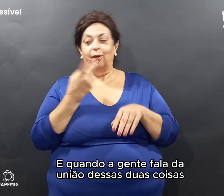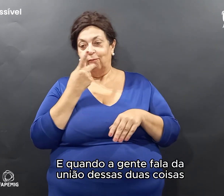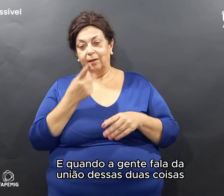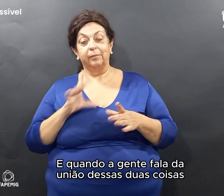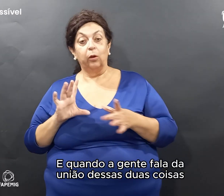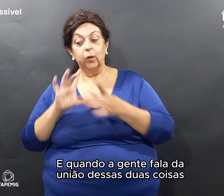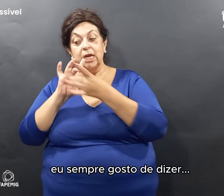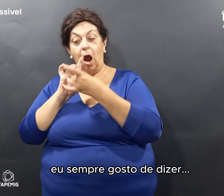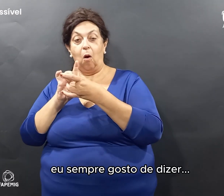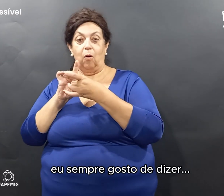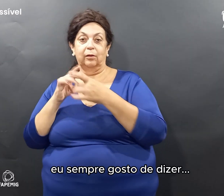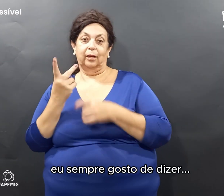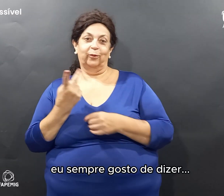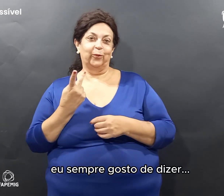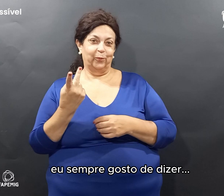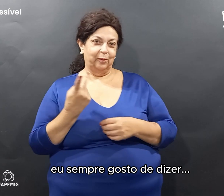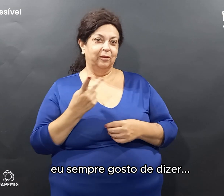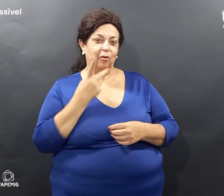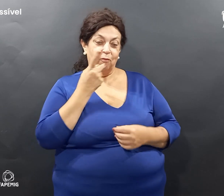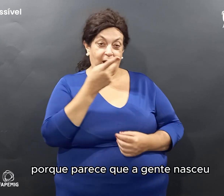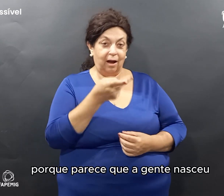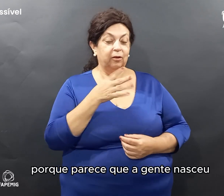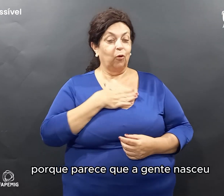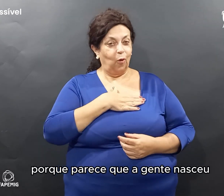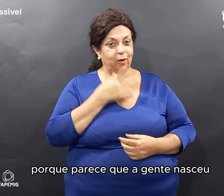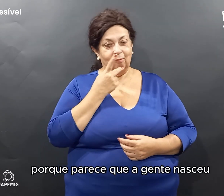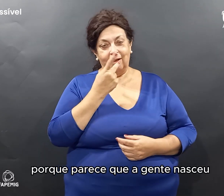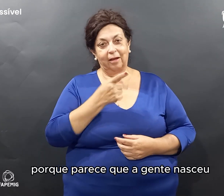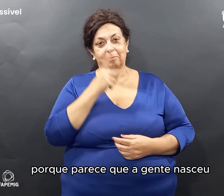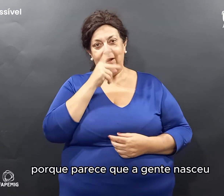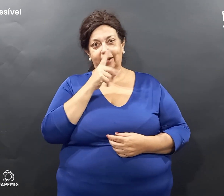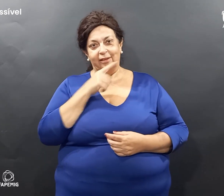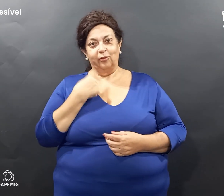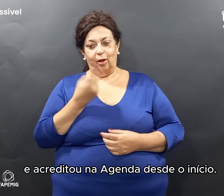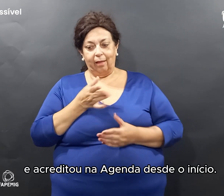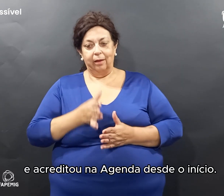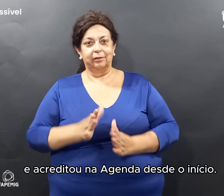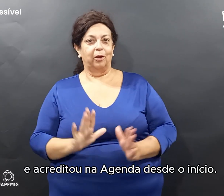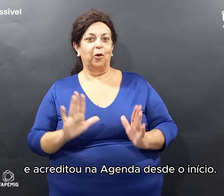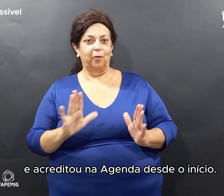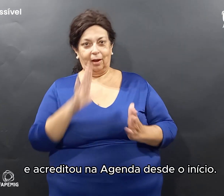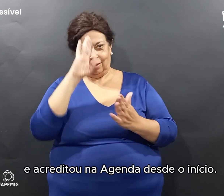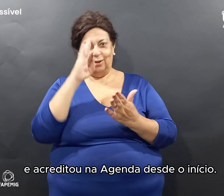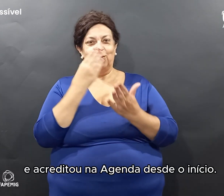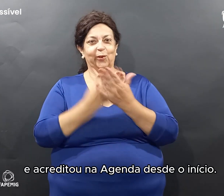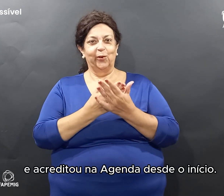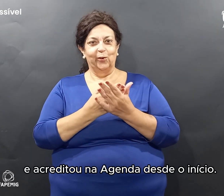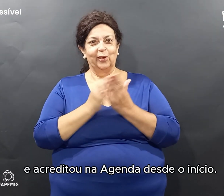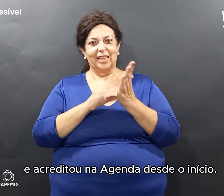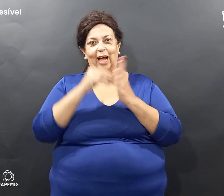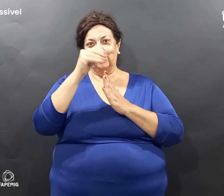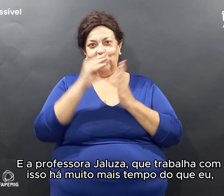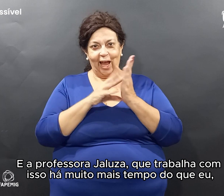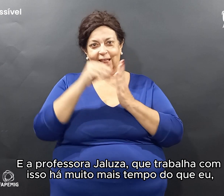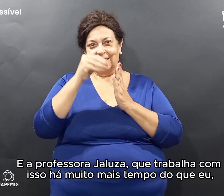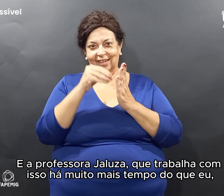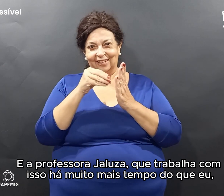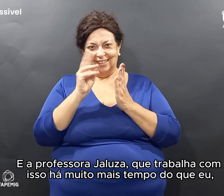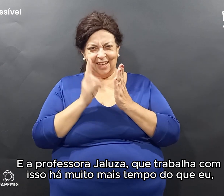duas coisas, eu sempre gosto de dizer, porque parece que a gente nasceu e acreditou na agenda desde o início, né? E a professora Jalusa,